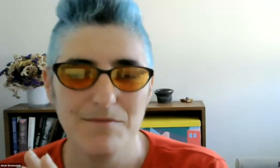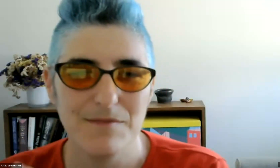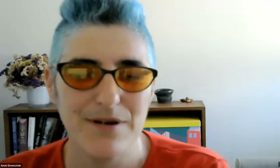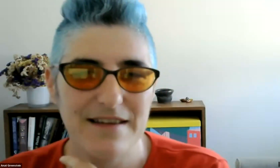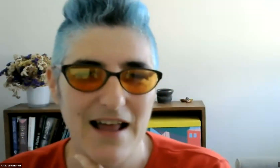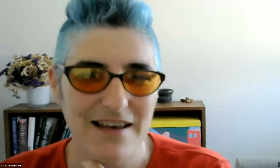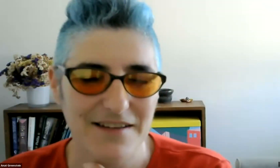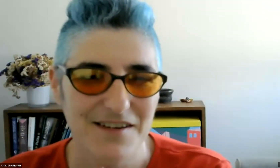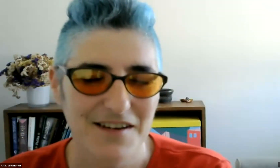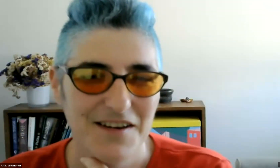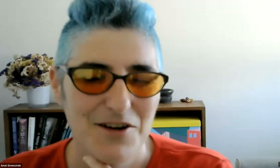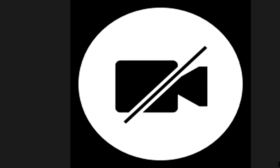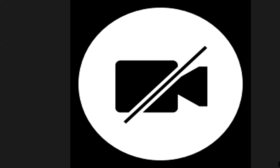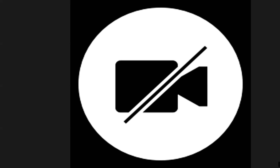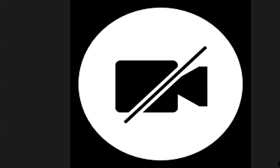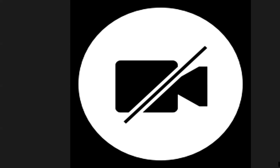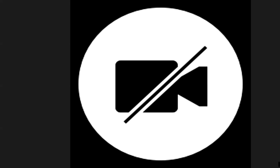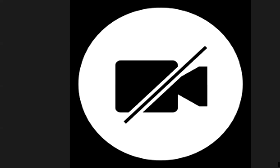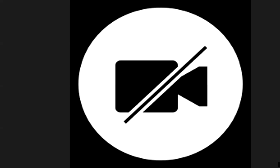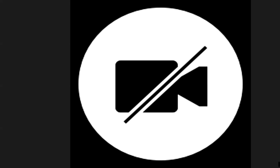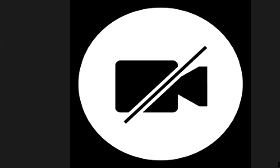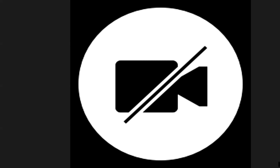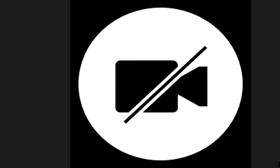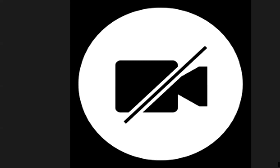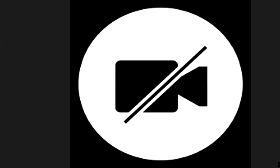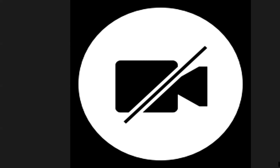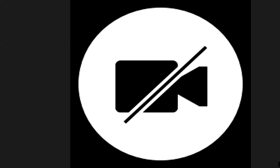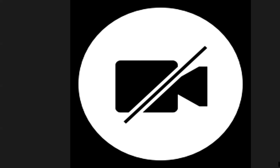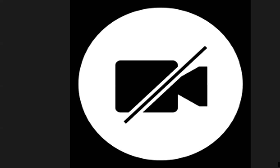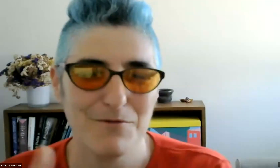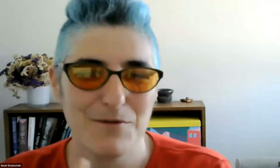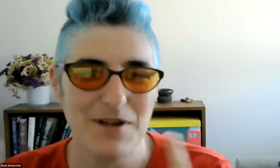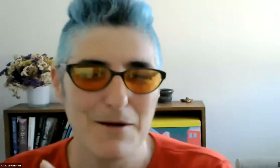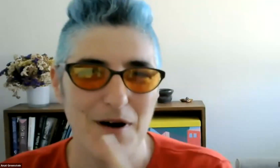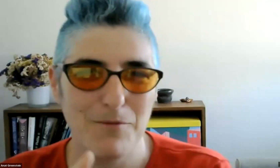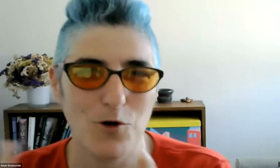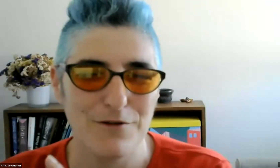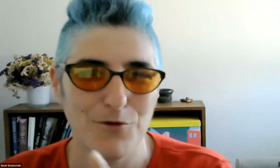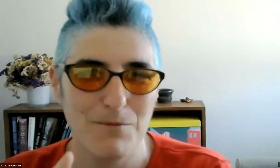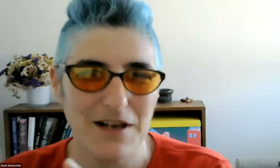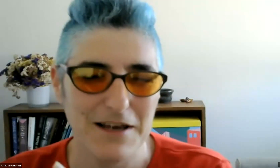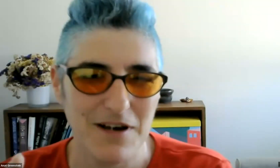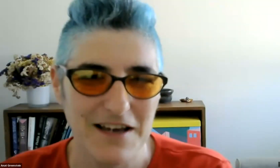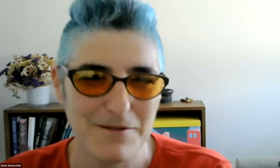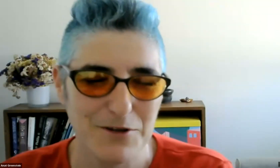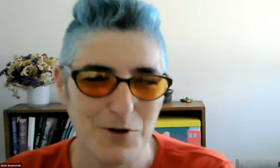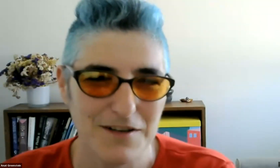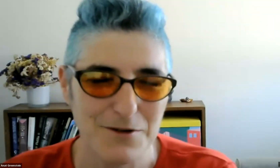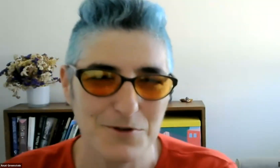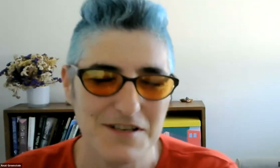בדלד ואוטיזם בטט, ומידי פעם מוחלפו המילים האלה בתוך הדיון